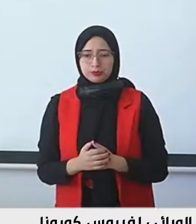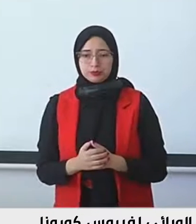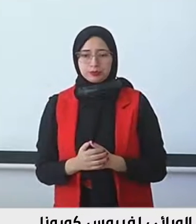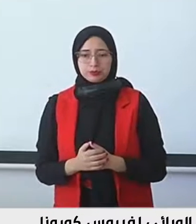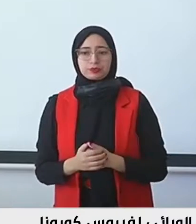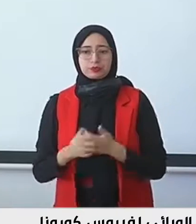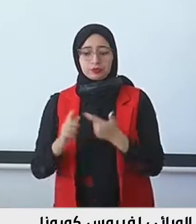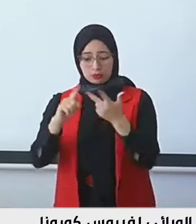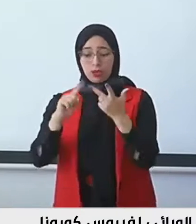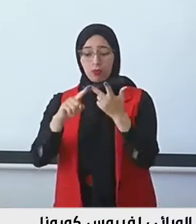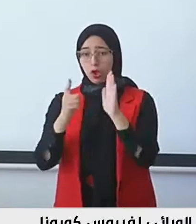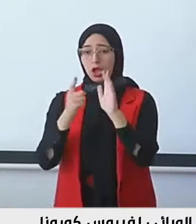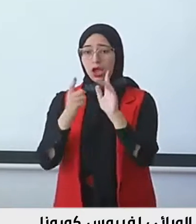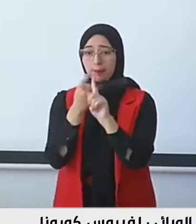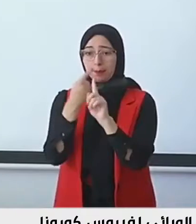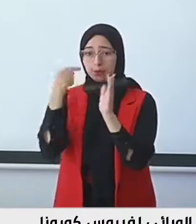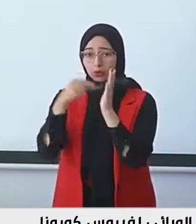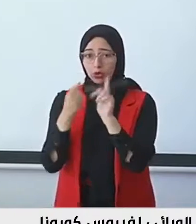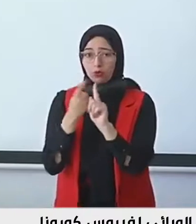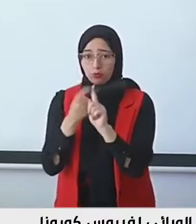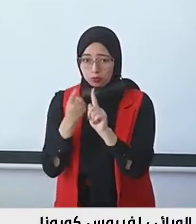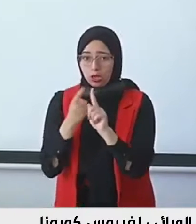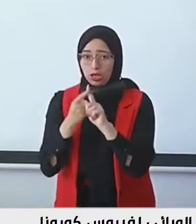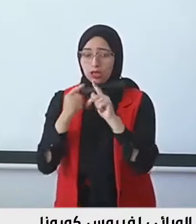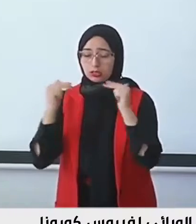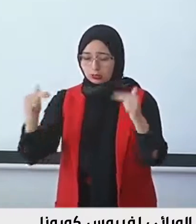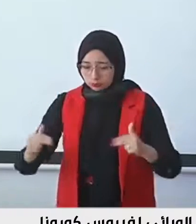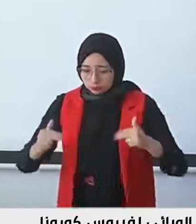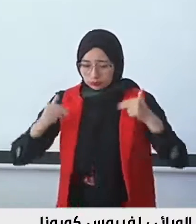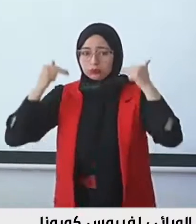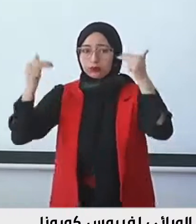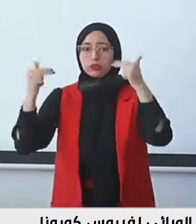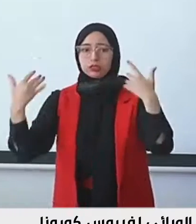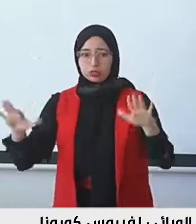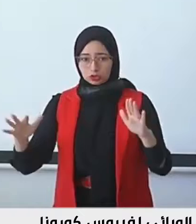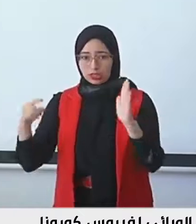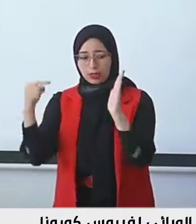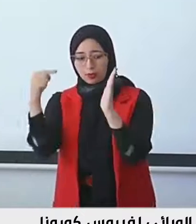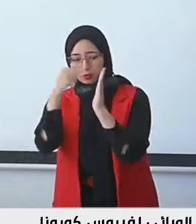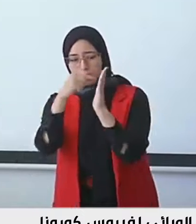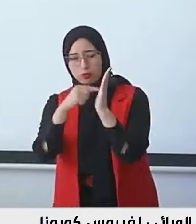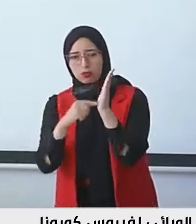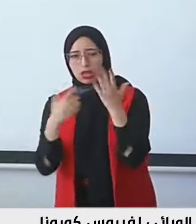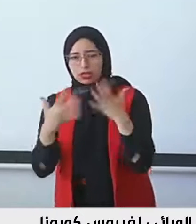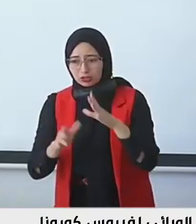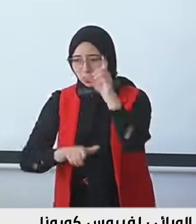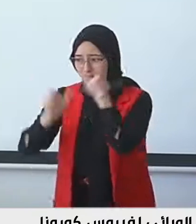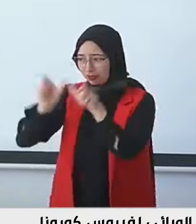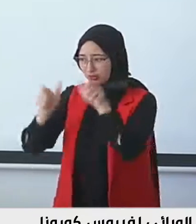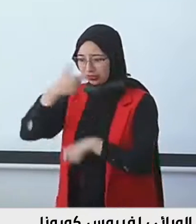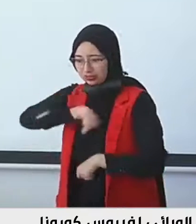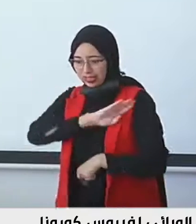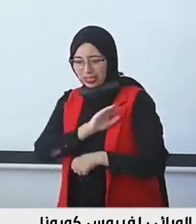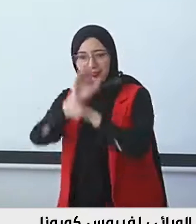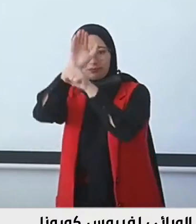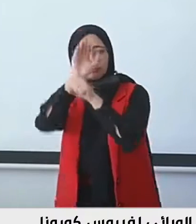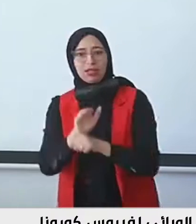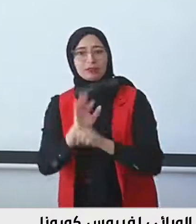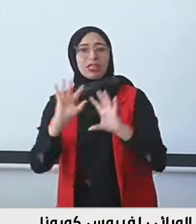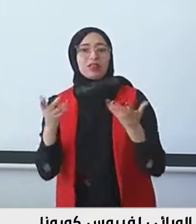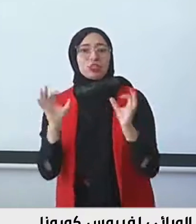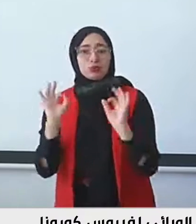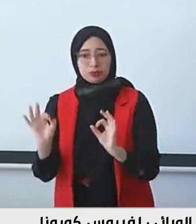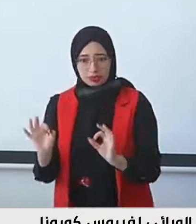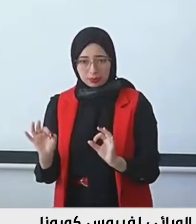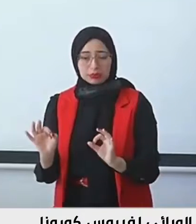نقول على نقطة هامة اللي احنا طورنا عن طريق لينياس دليل للتكفل بالمرضى بالخطوط الأولى،